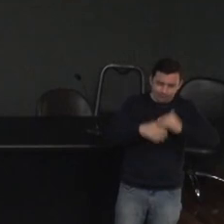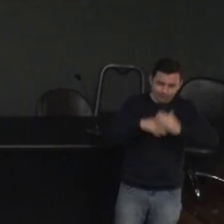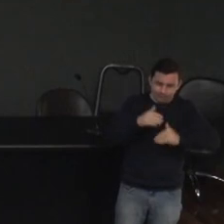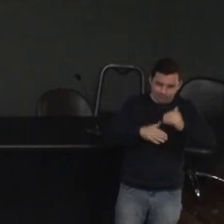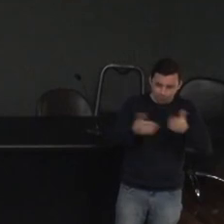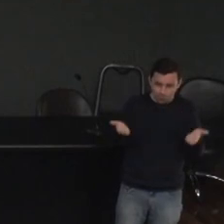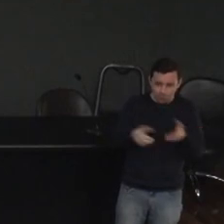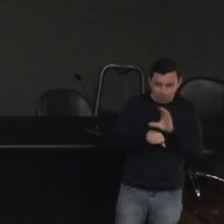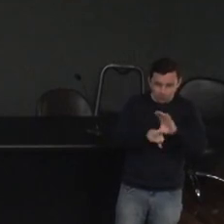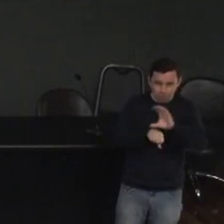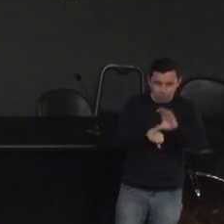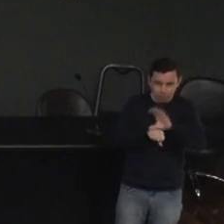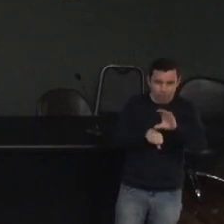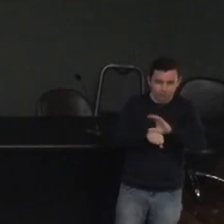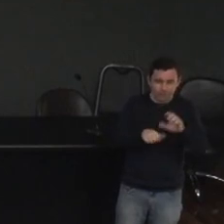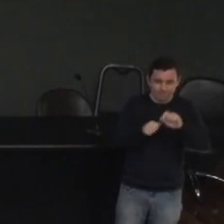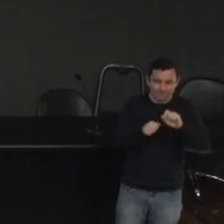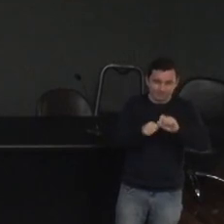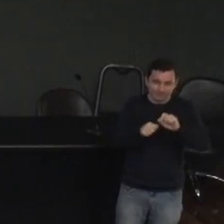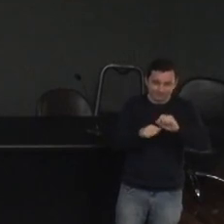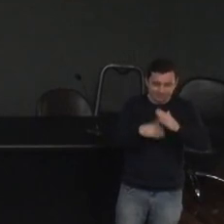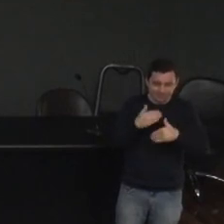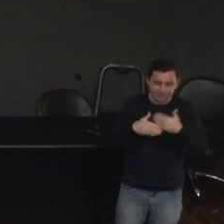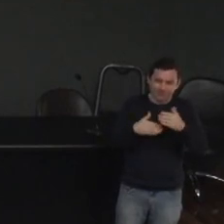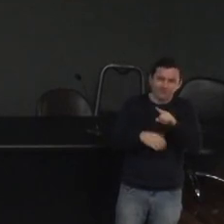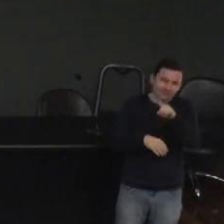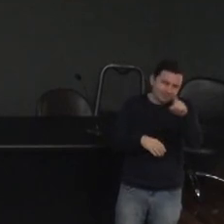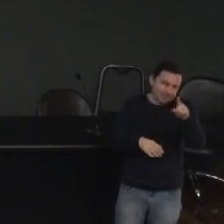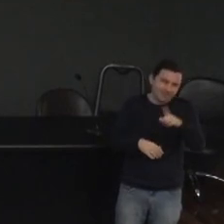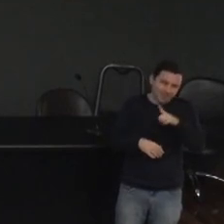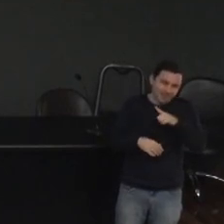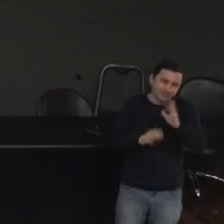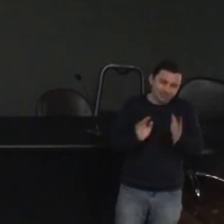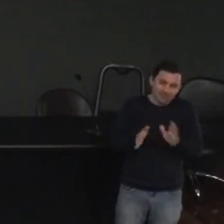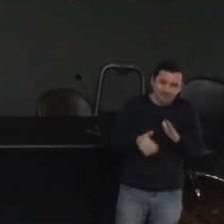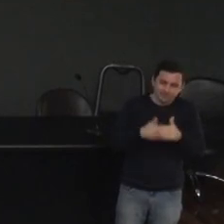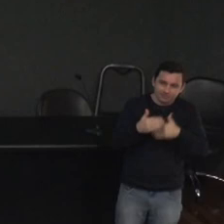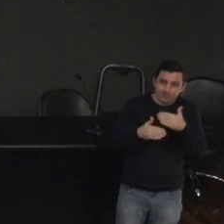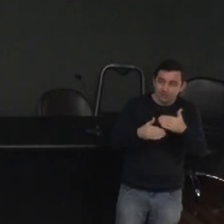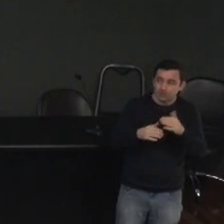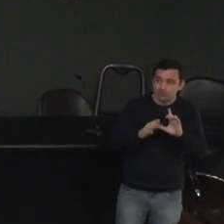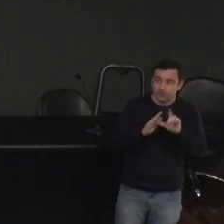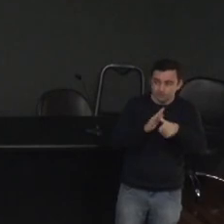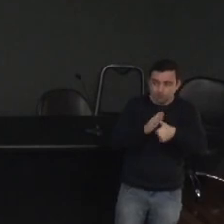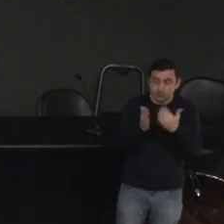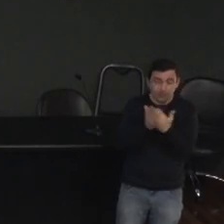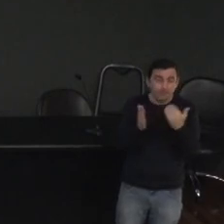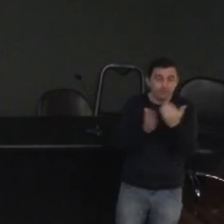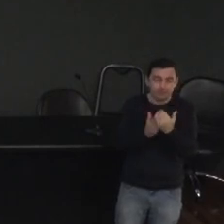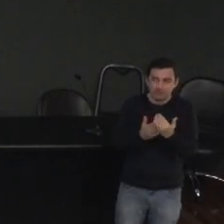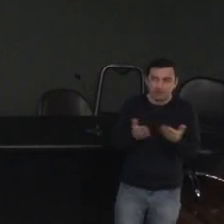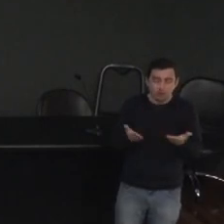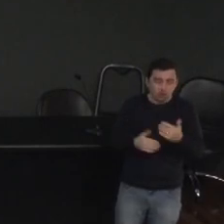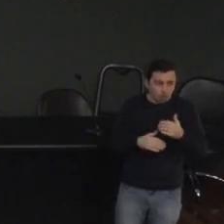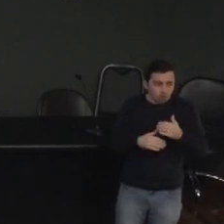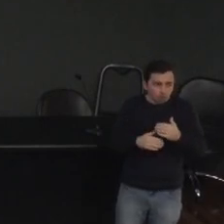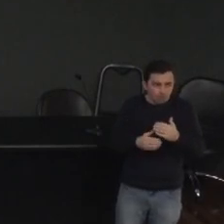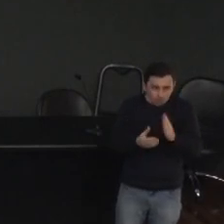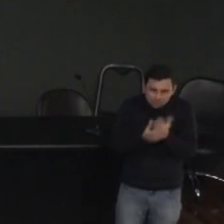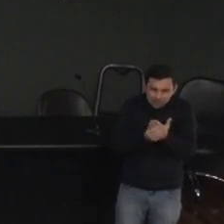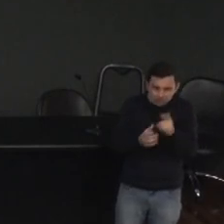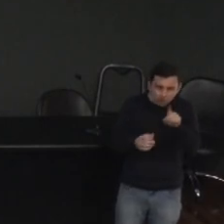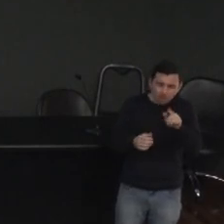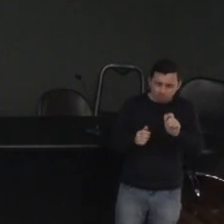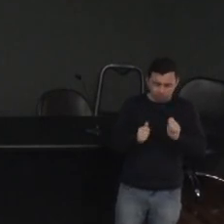a partir desse curso vão começar a desenvolver claro que você já tem bastante coisa desenvolvida mas vão começar a desenvolver ainda mais esse processo é para vocês não se